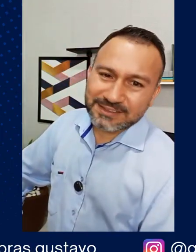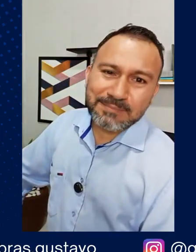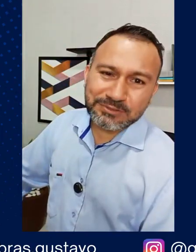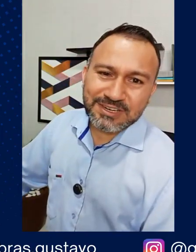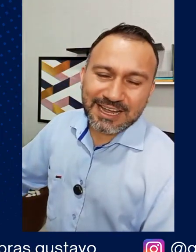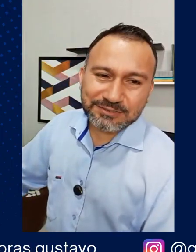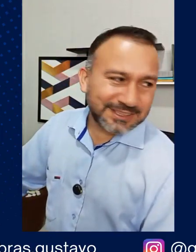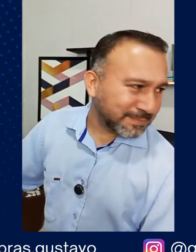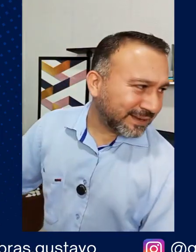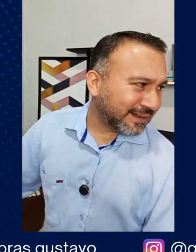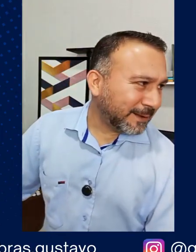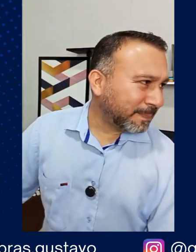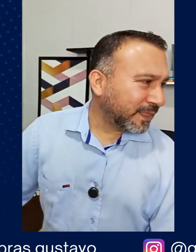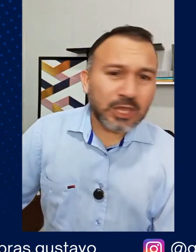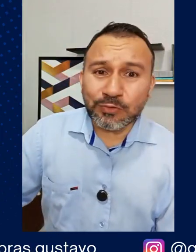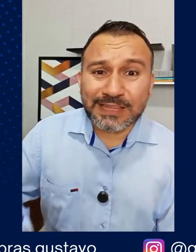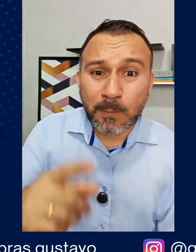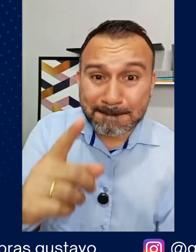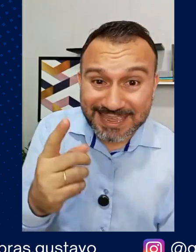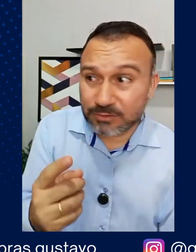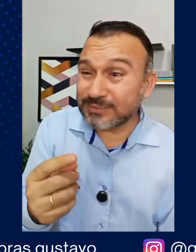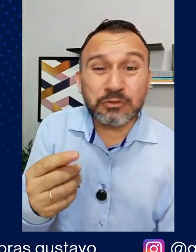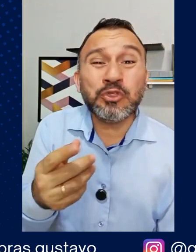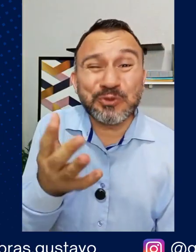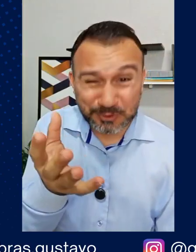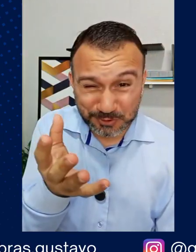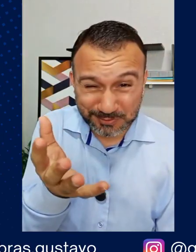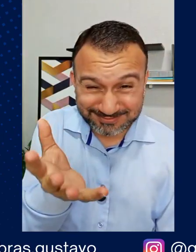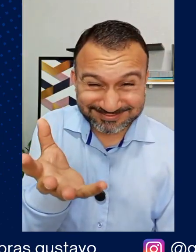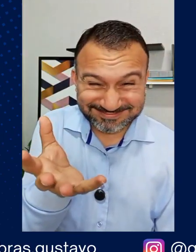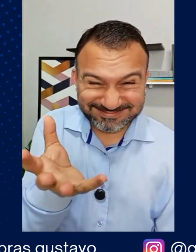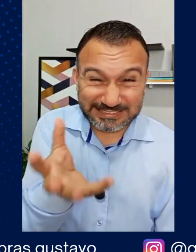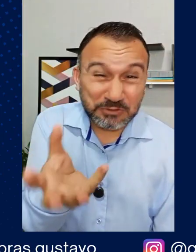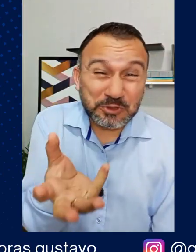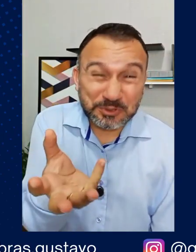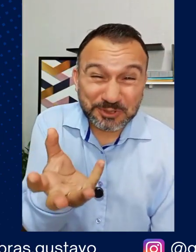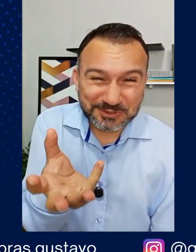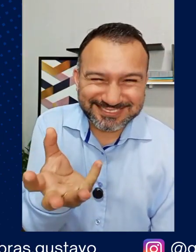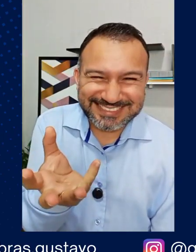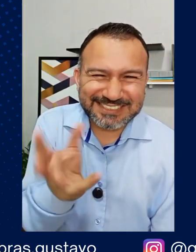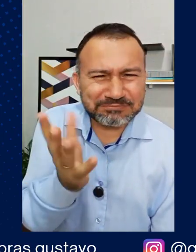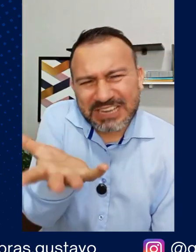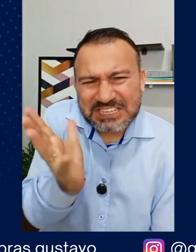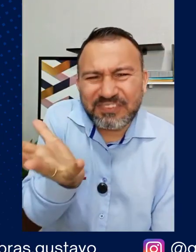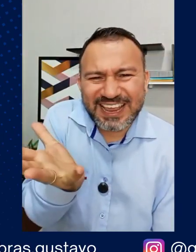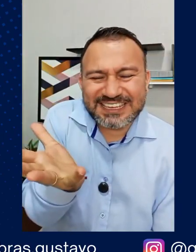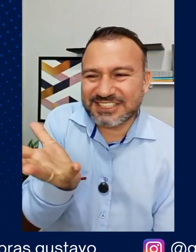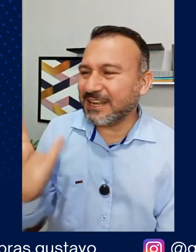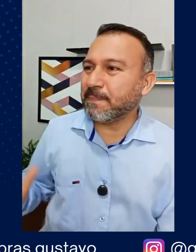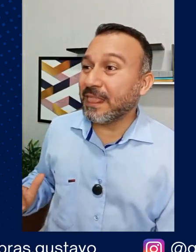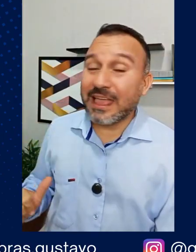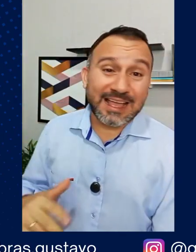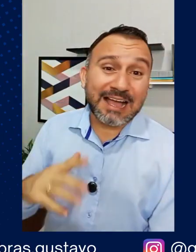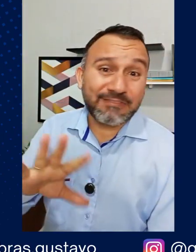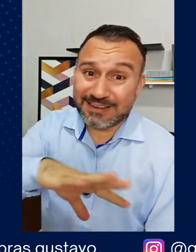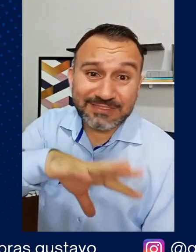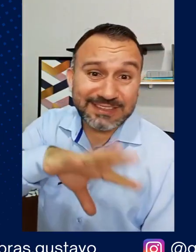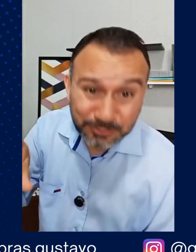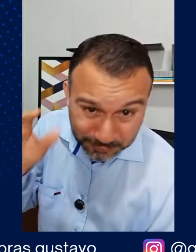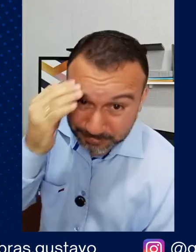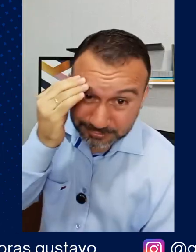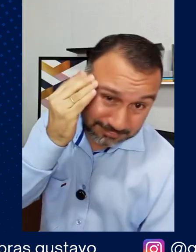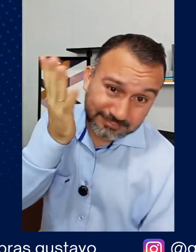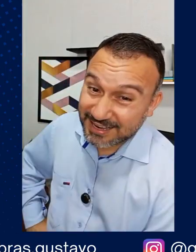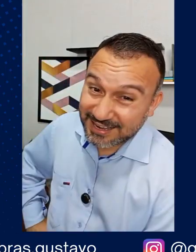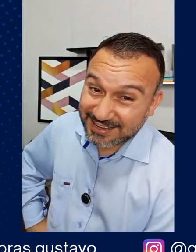Tem homem que tem medo de rato também, né? Eu não tenho medo, tenho nojo. Tenho nojo. É diferente, né? A Flávia